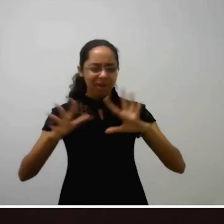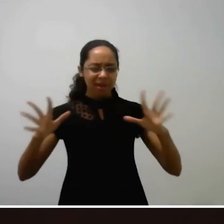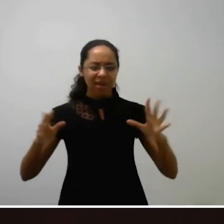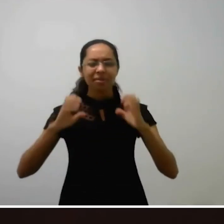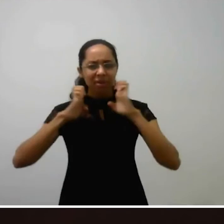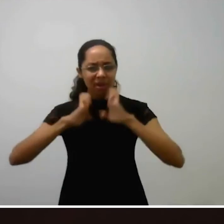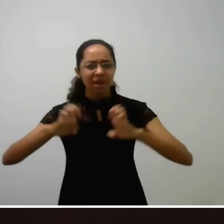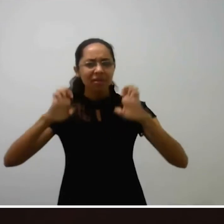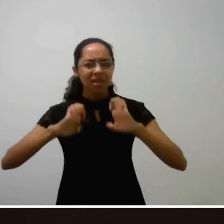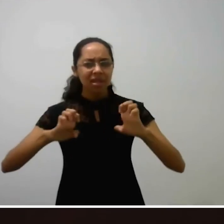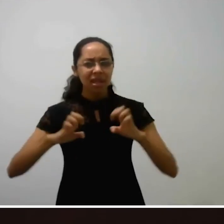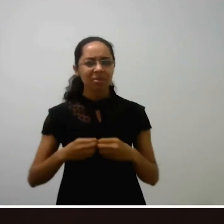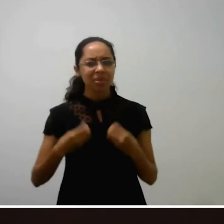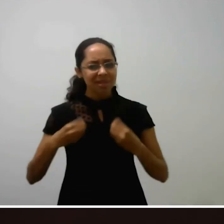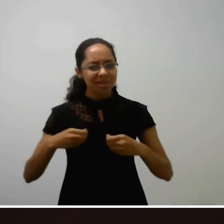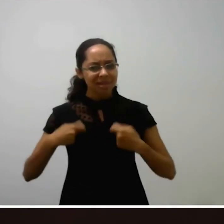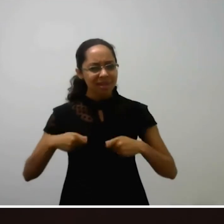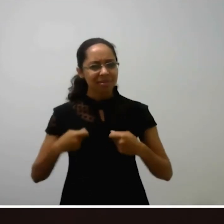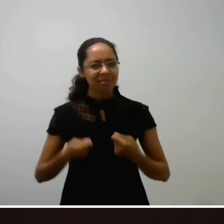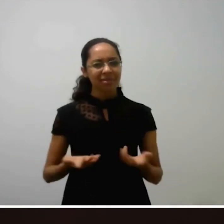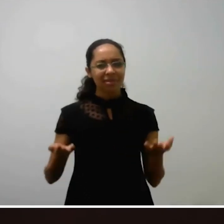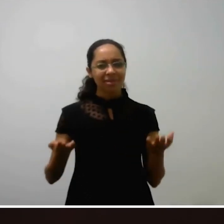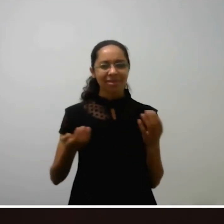Vamos pregar evangelho!